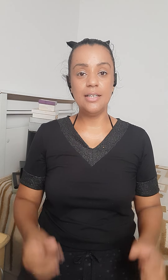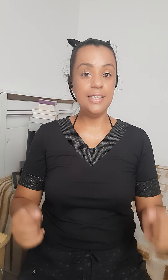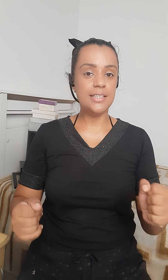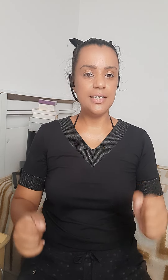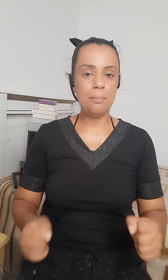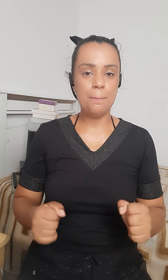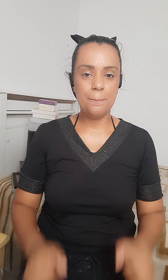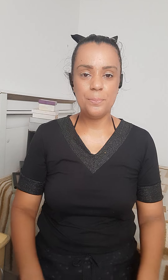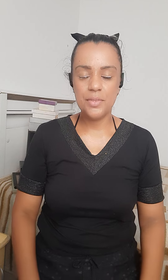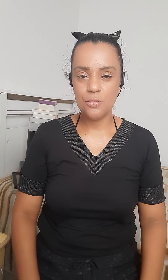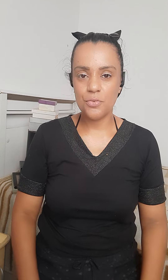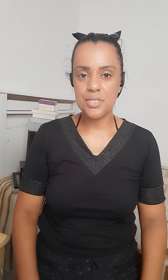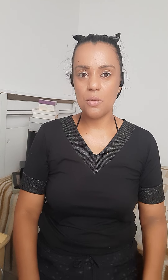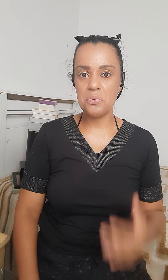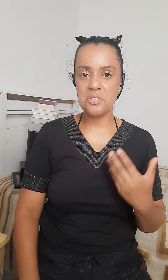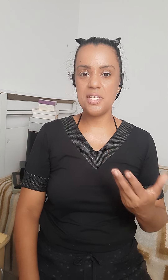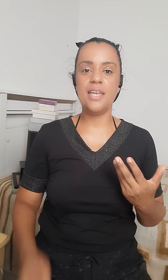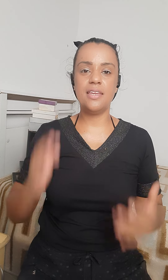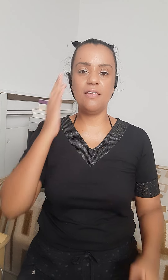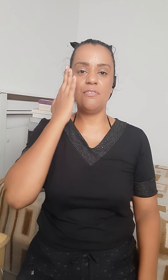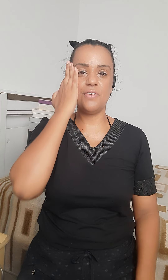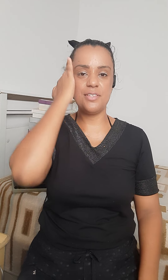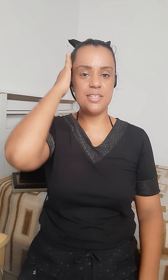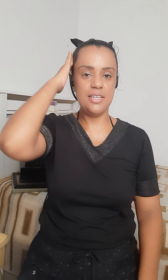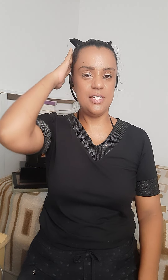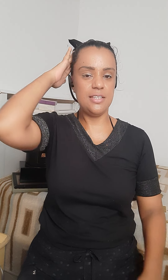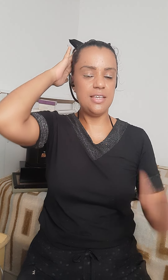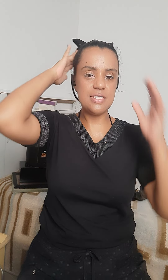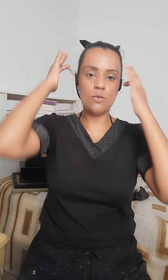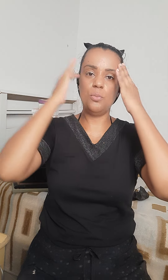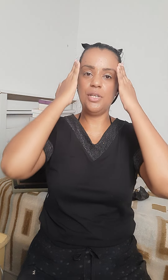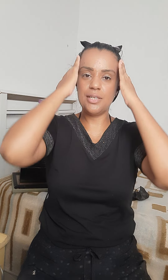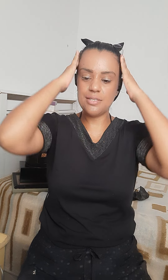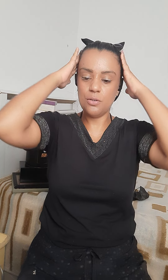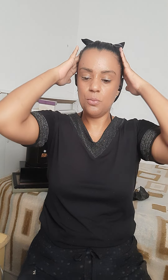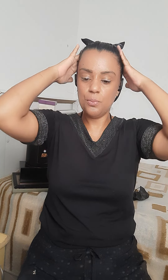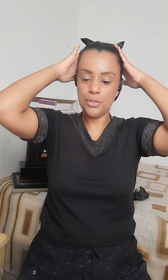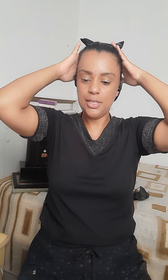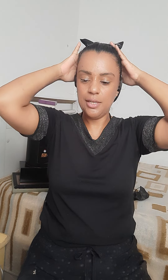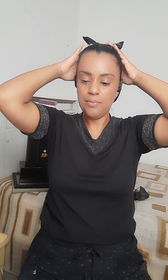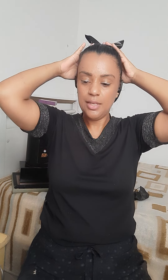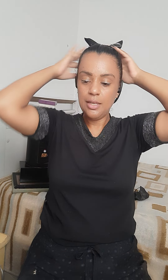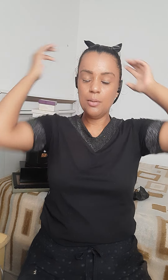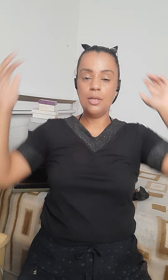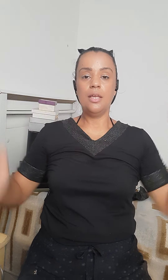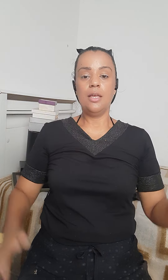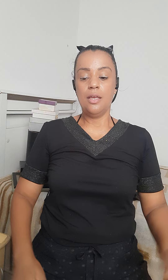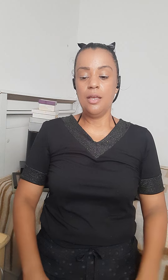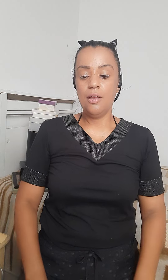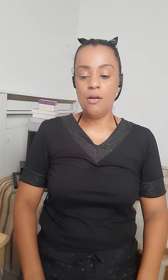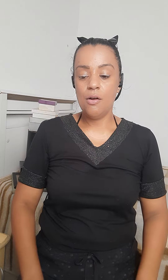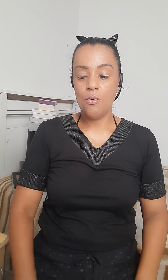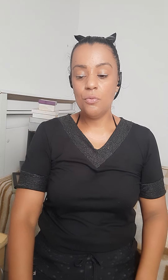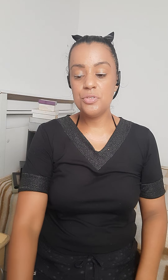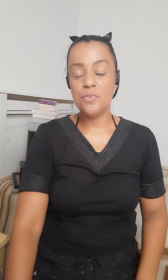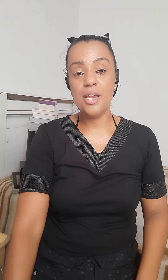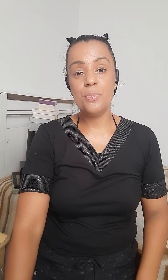ganha, né? Você consegue ter essa comunicação. Por quê? Os verbos